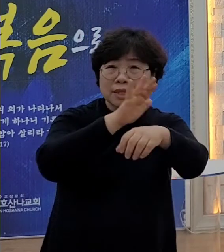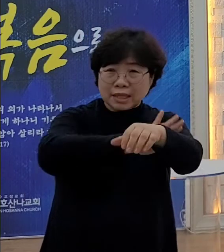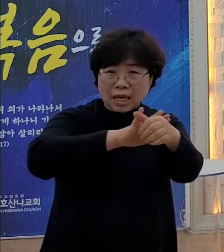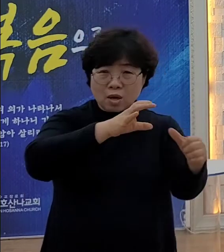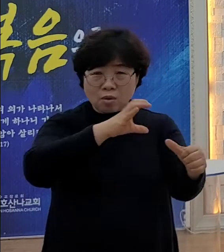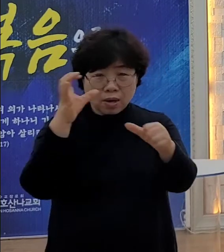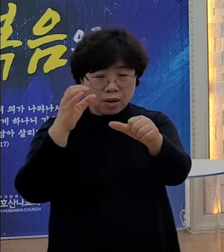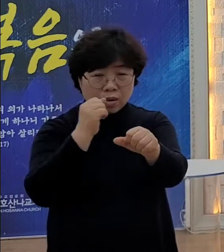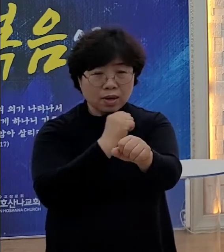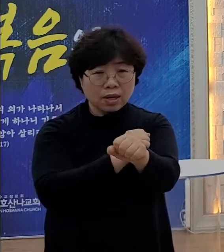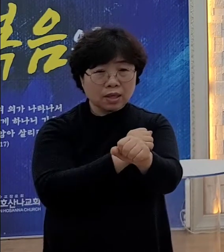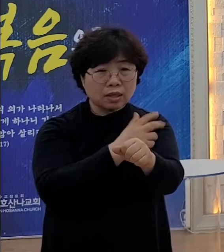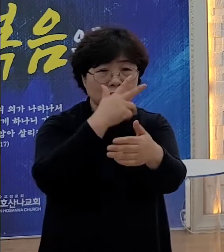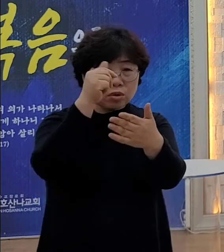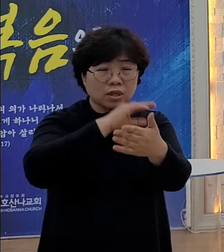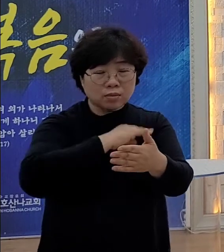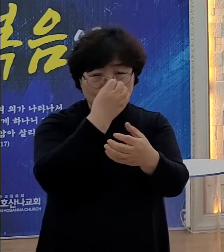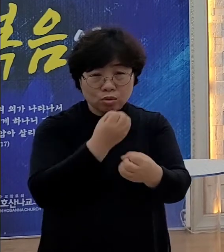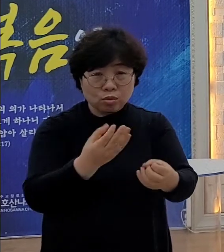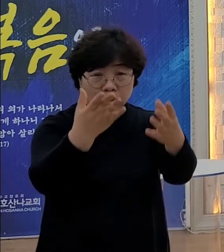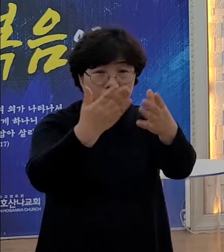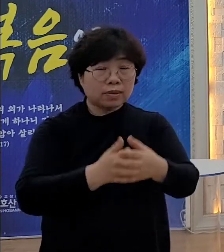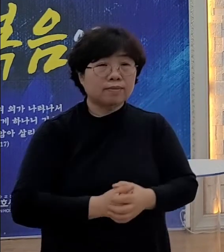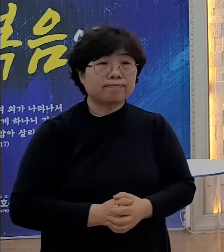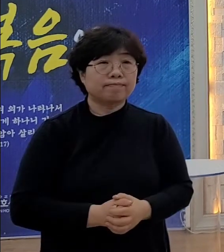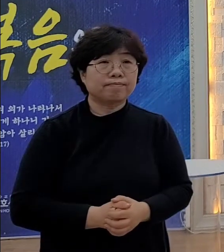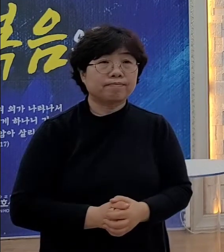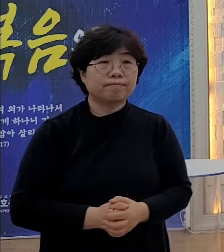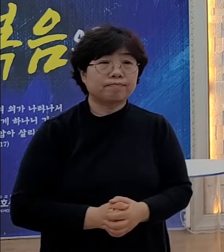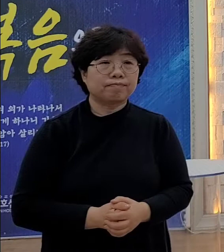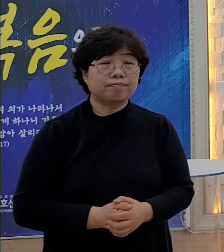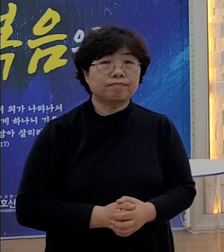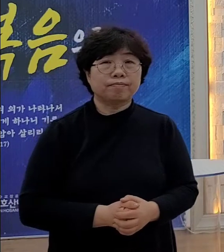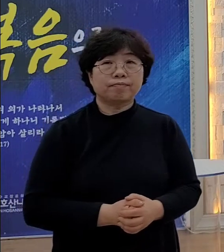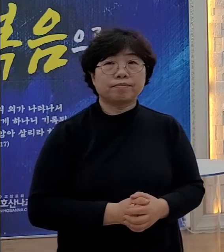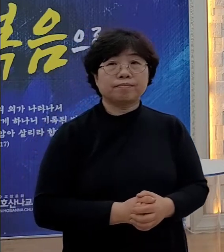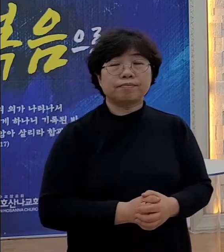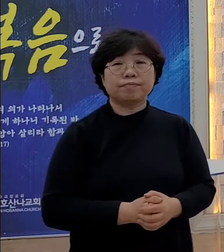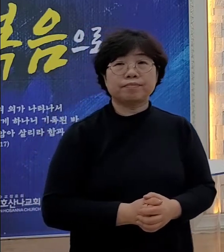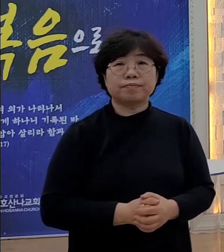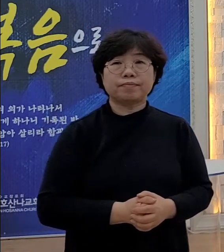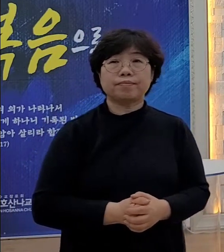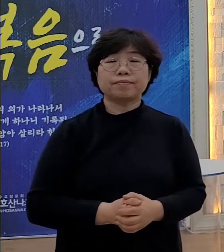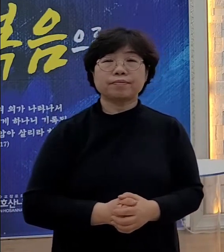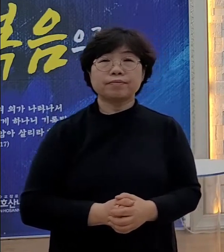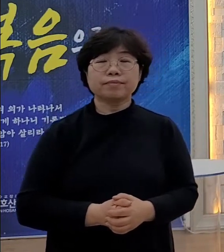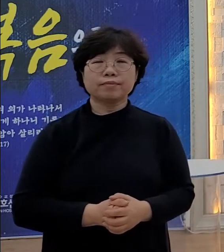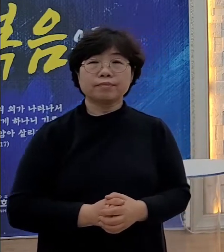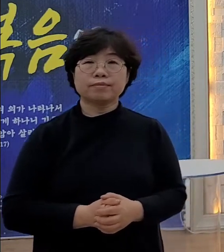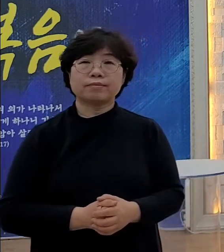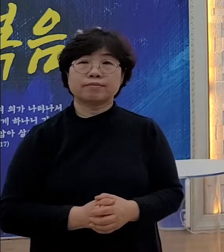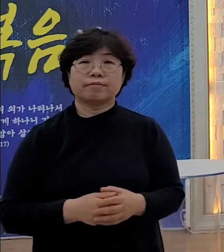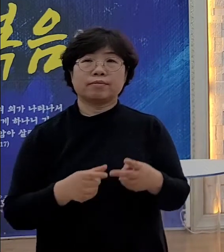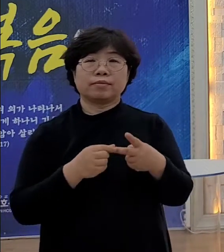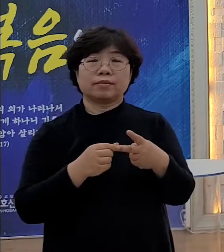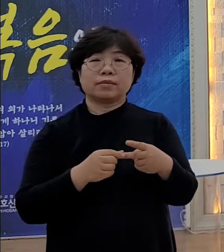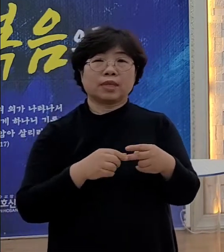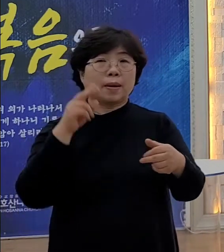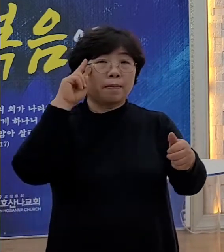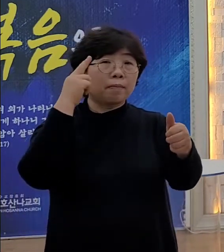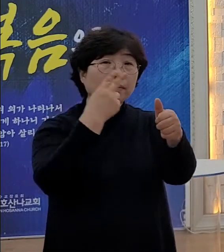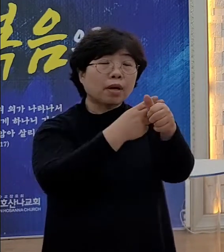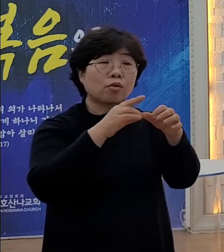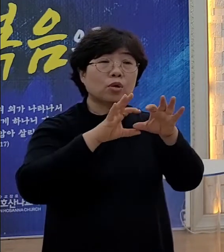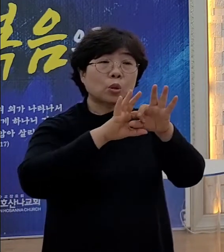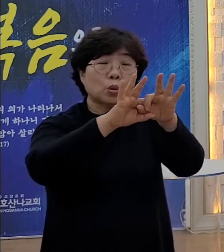잘 활용하시기를 주의 이름으로 축복합니다. 자, 두 번째로, 자, 오늘 이 사도 바울을